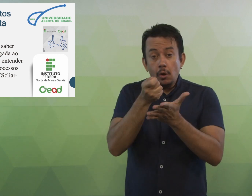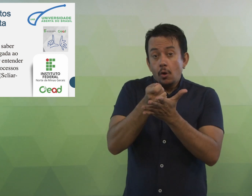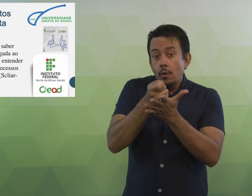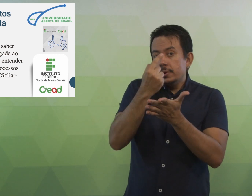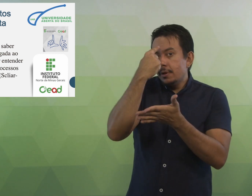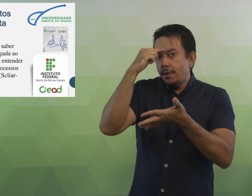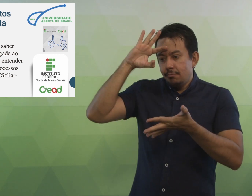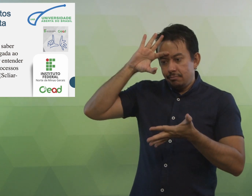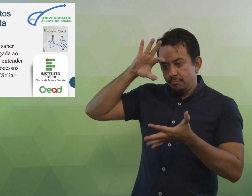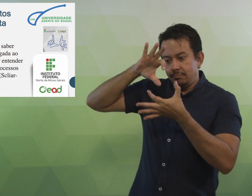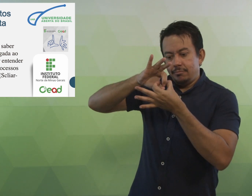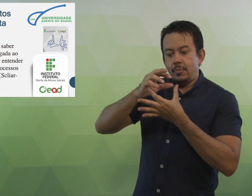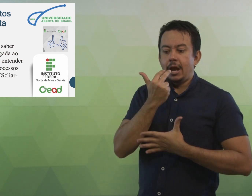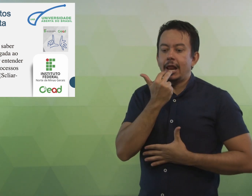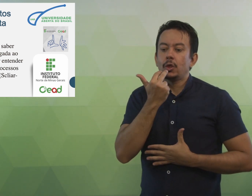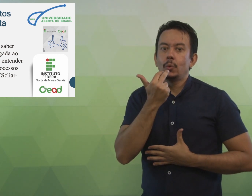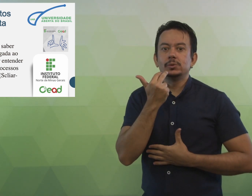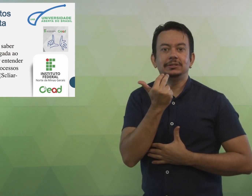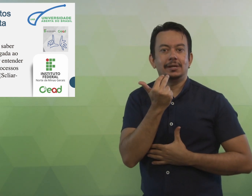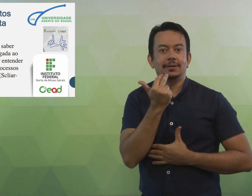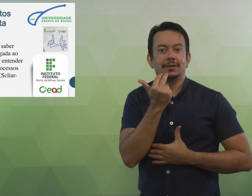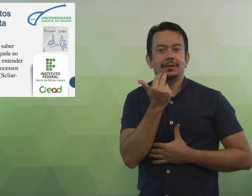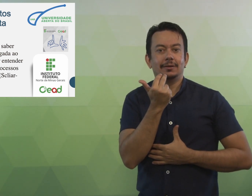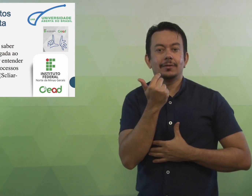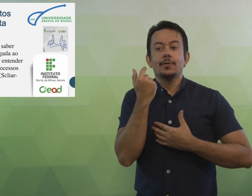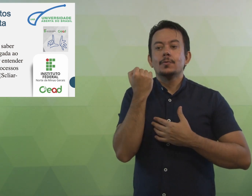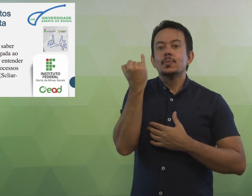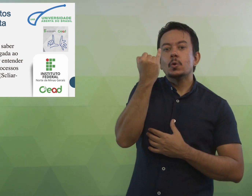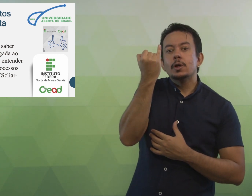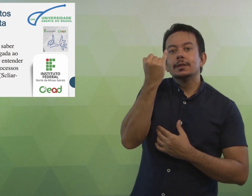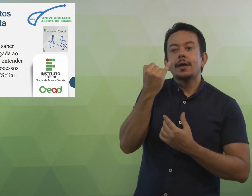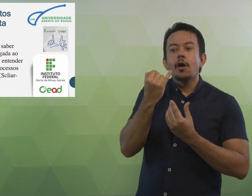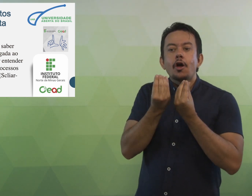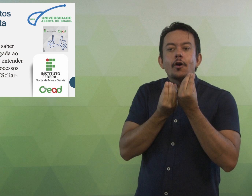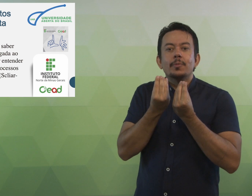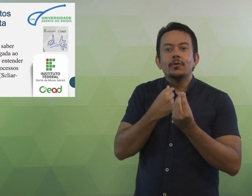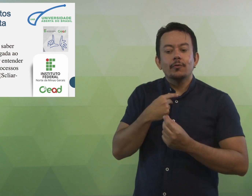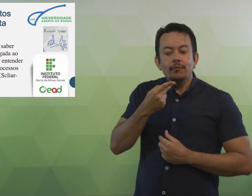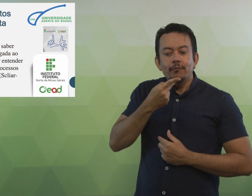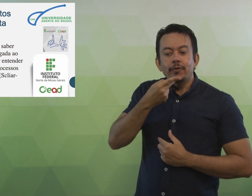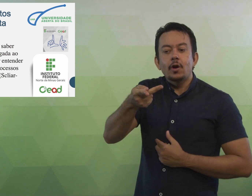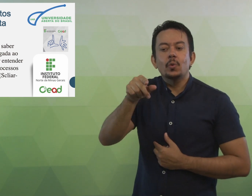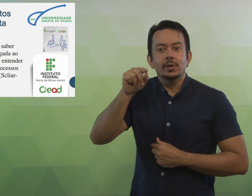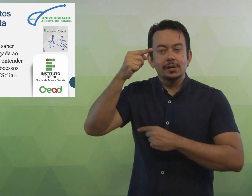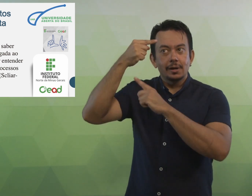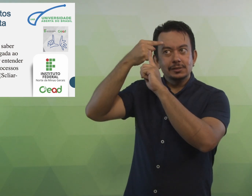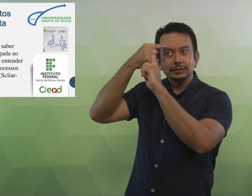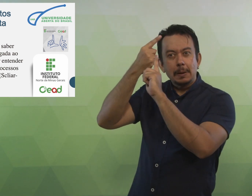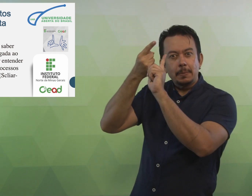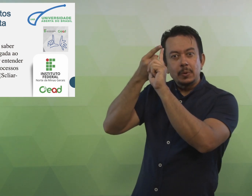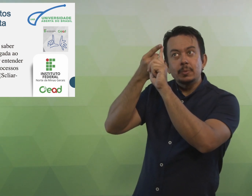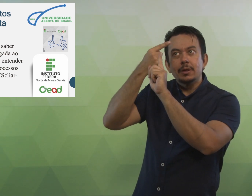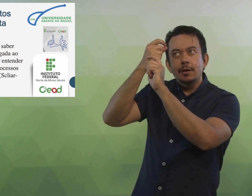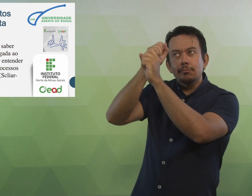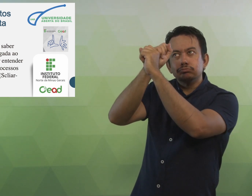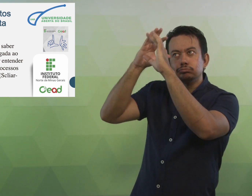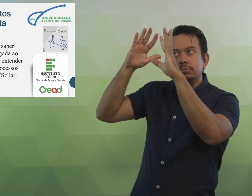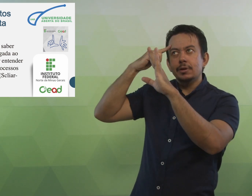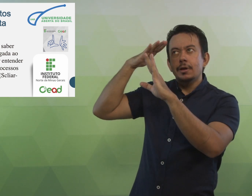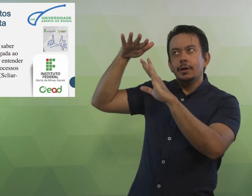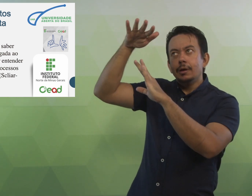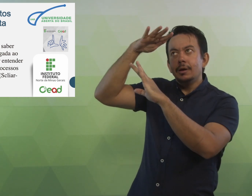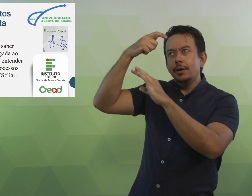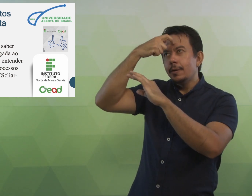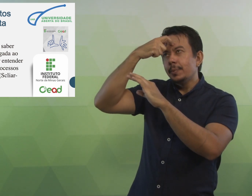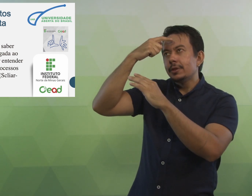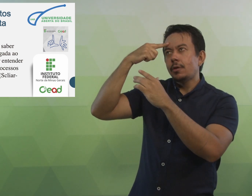sua mente, e é isso que eles têm buscado, porque é de muita relevância entender o que acontece na nossa